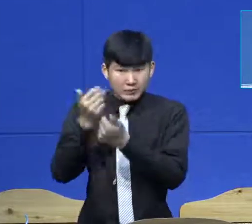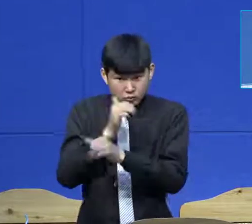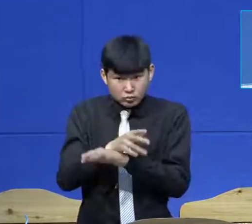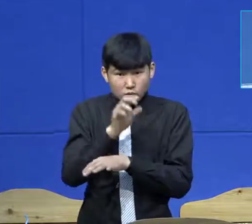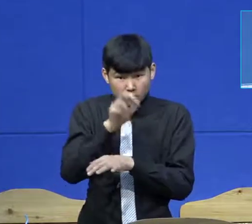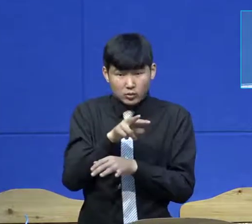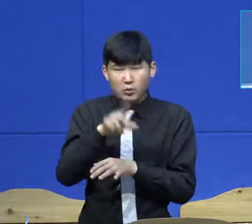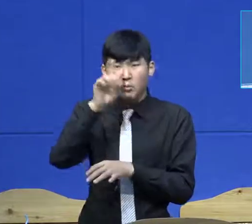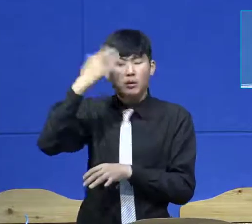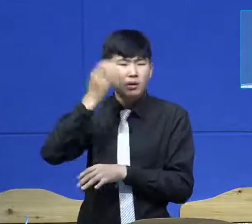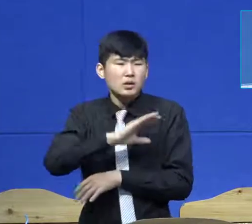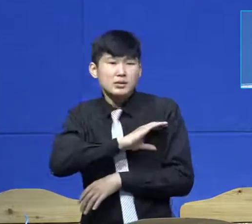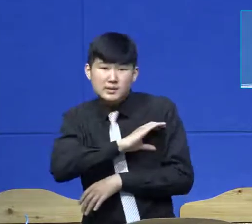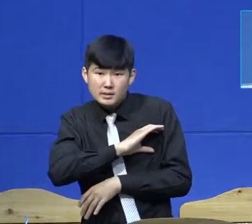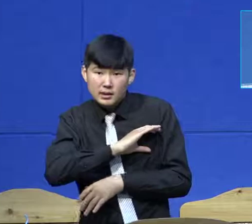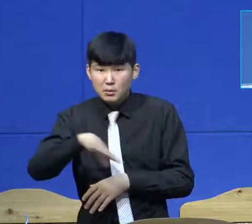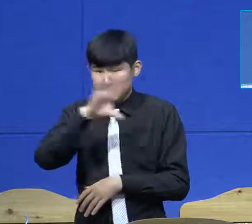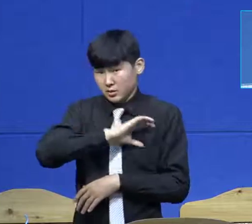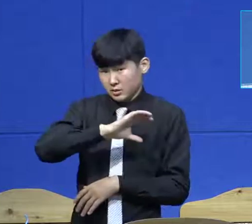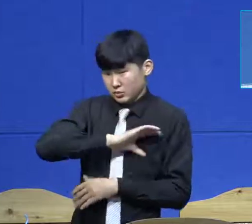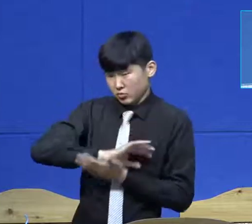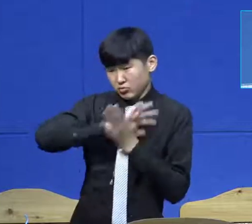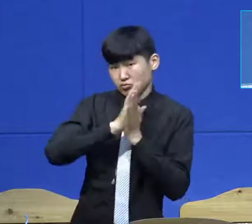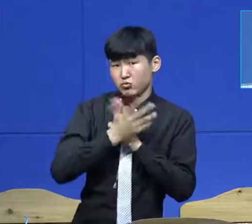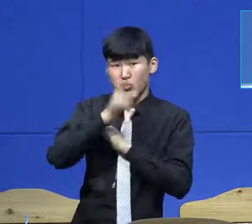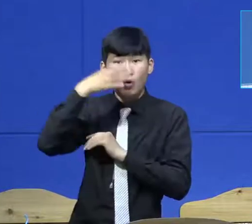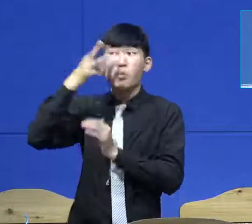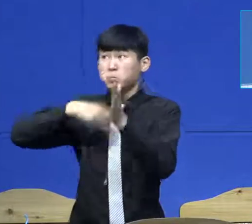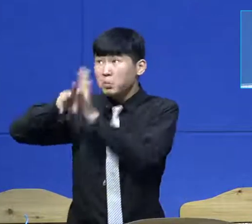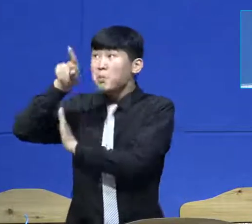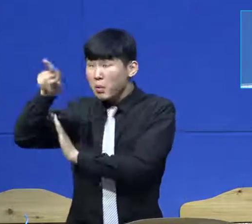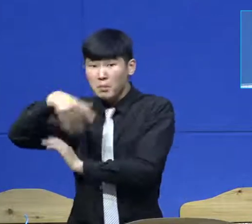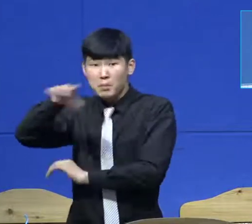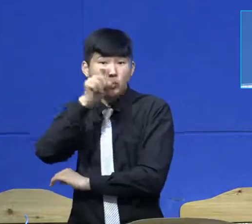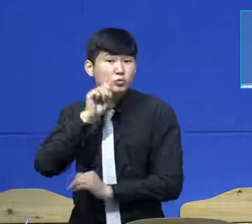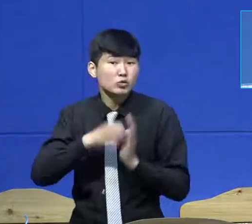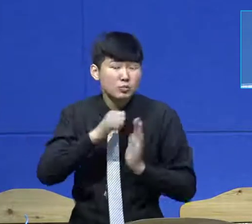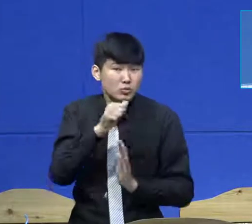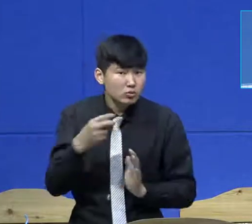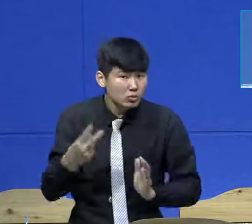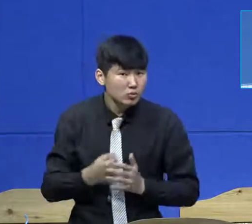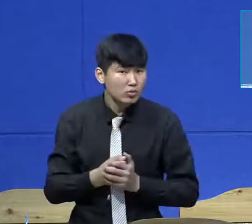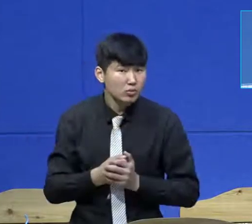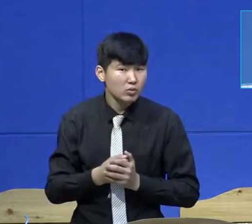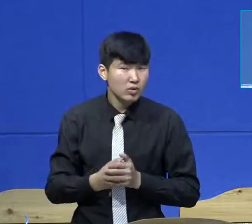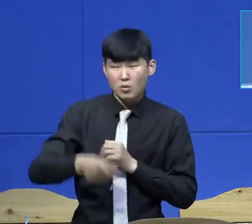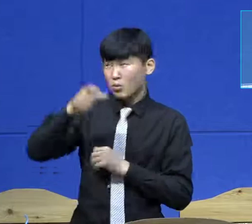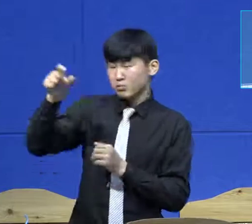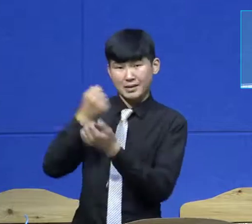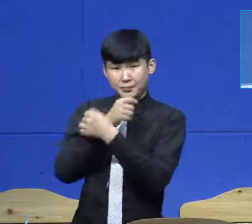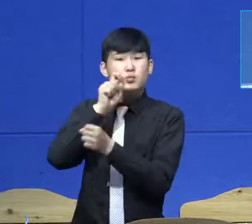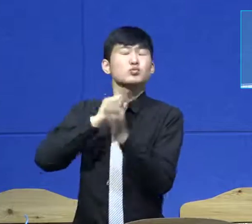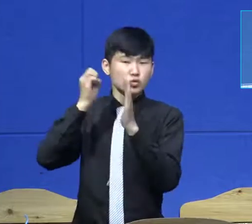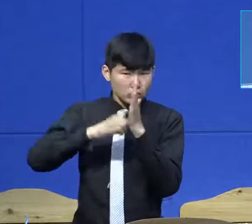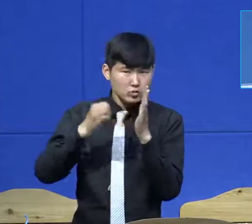бол бурханы сэтгэл бидний сэтгэл болж бурхан хүсэж байгаа бол бид нар хүсэх ёстой биш үү? Хүмүүс аврагдах хүсэх